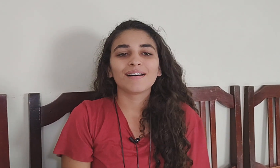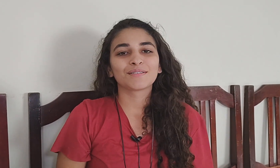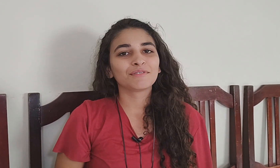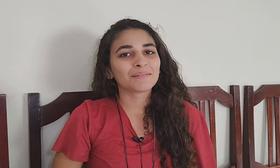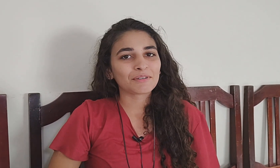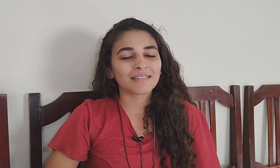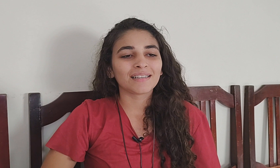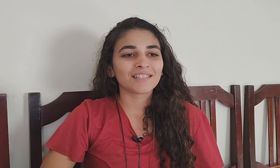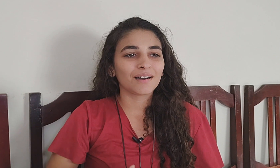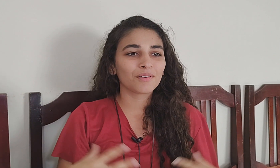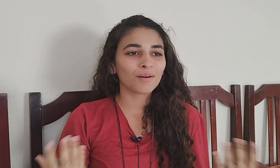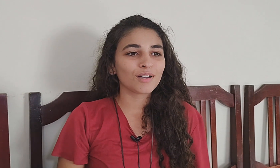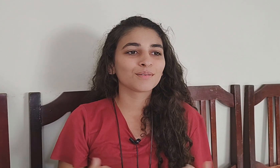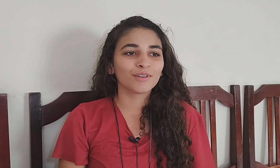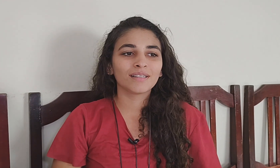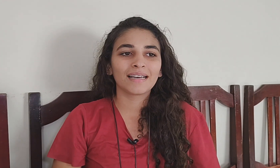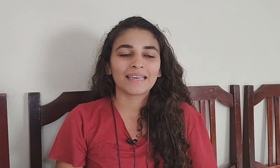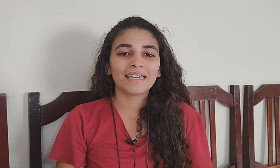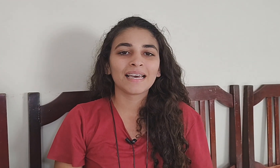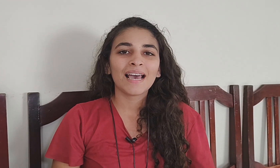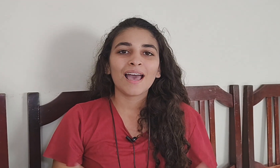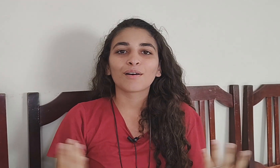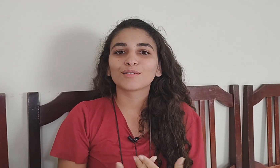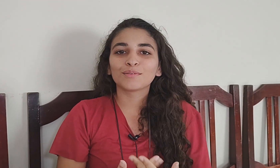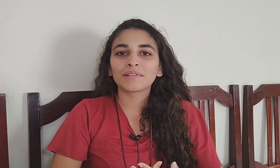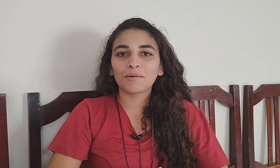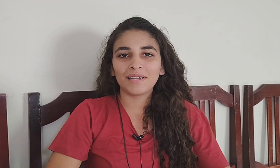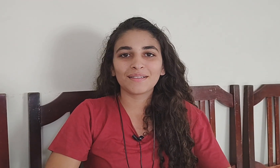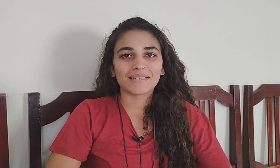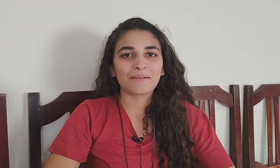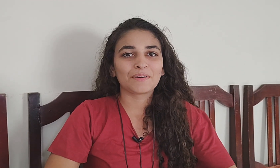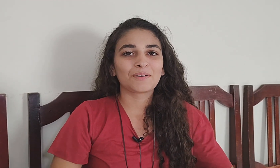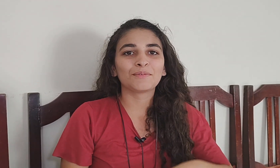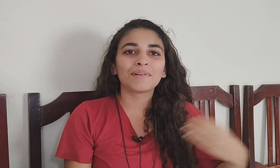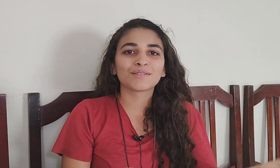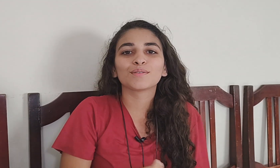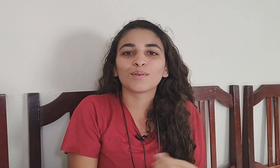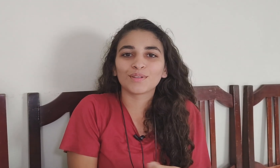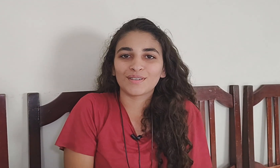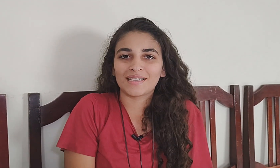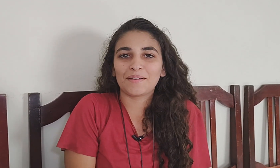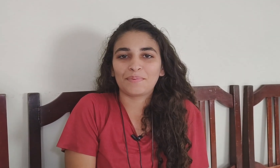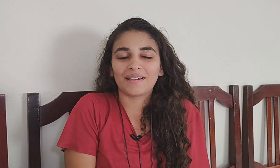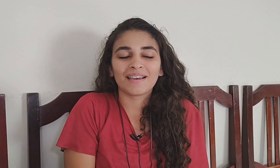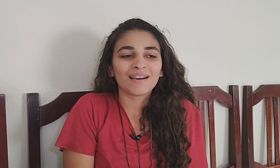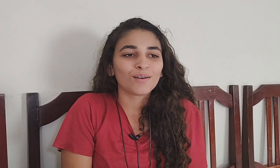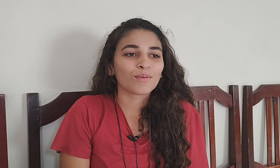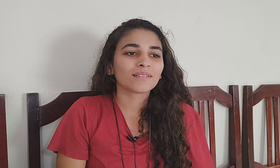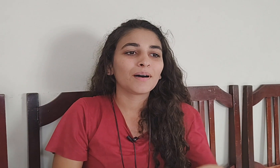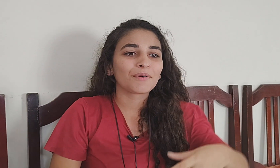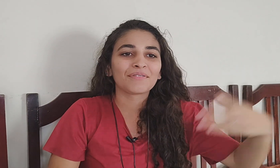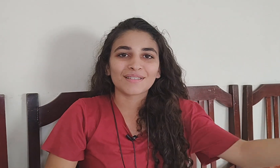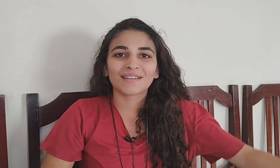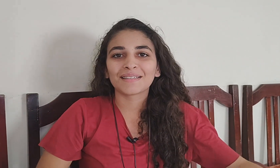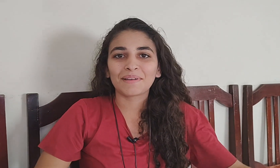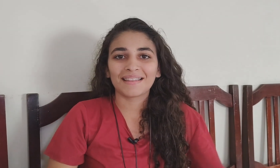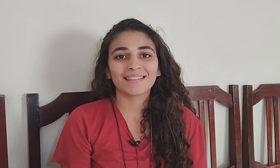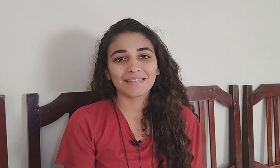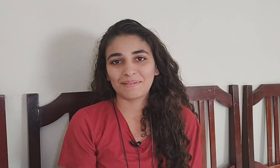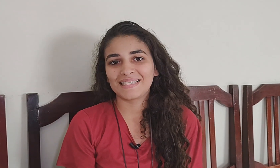muito importante. Algo que eu gosto muito daqui é quando todo mundo é unido, sabe? Como um ajuda o outro sempre. O quanto a professora também tem tanta paciência